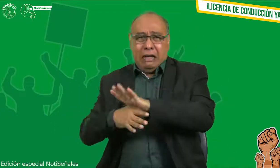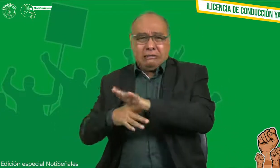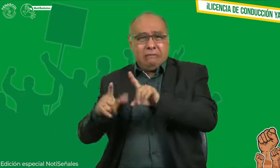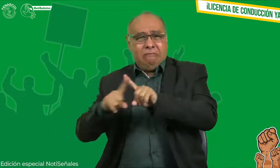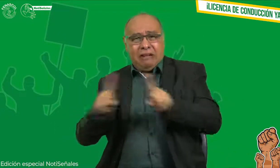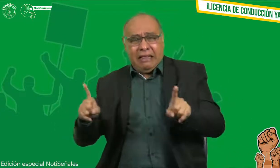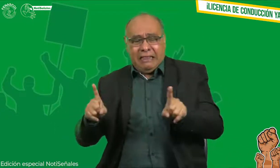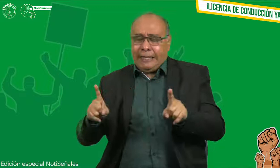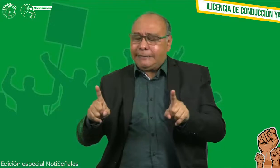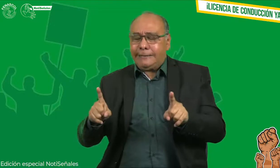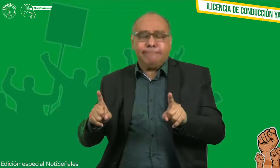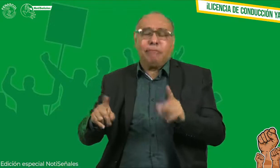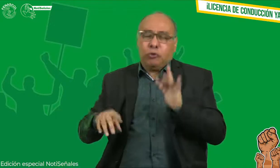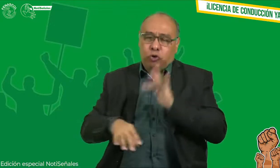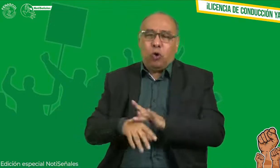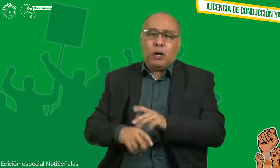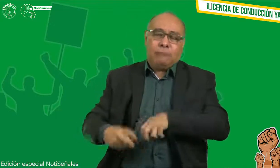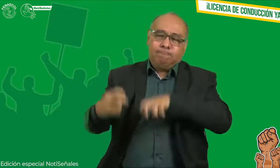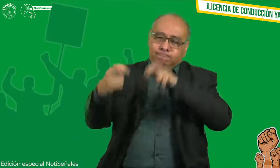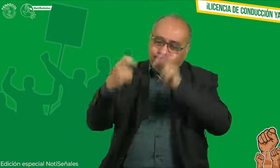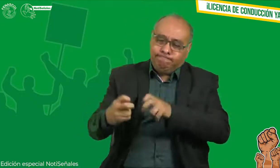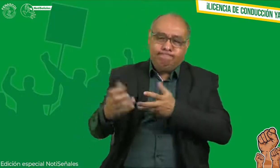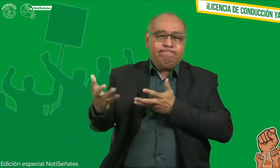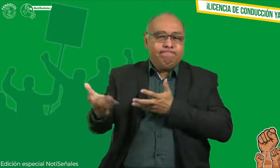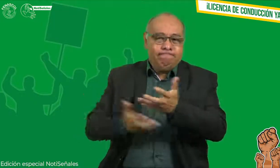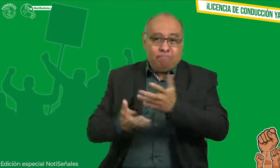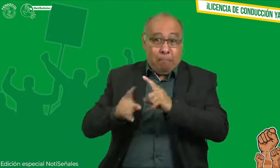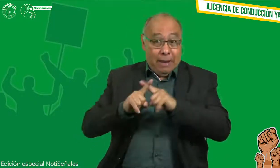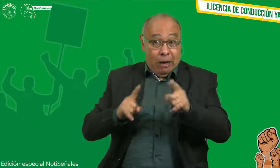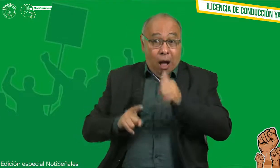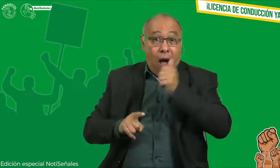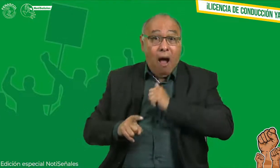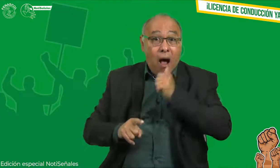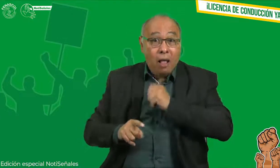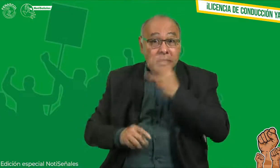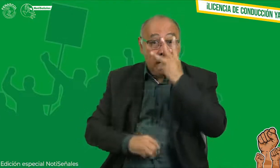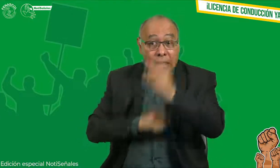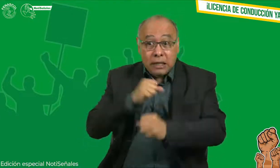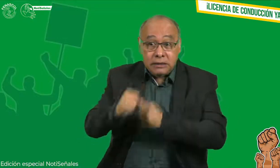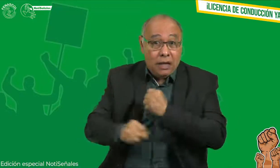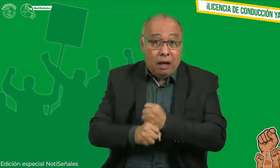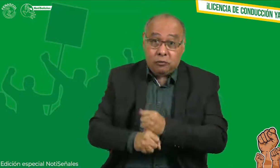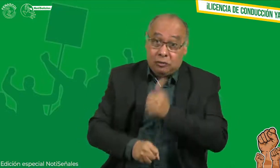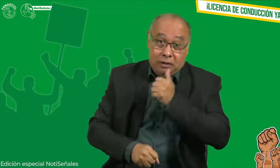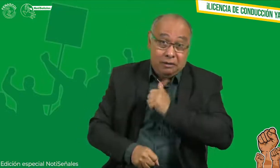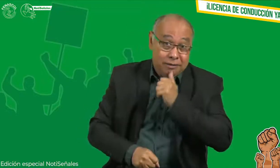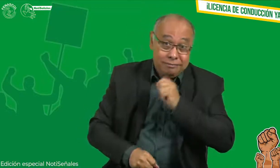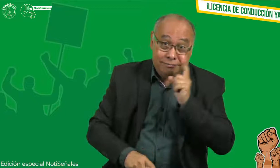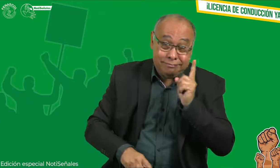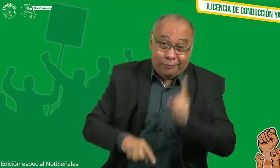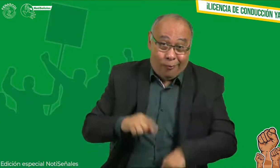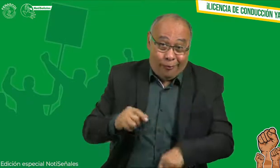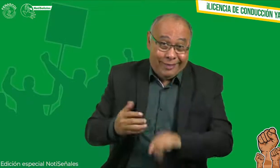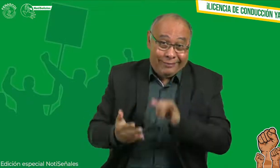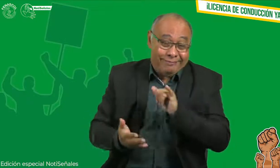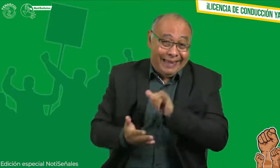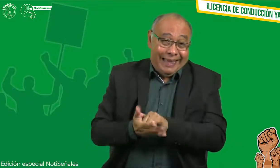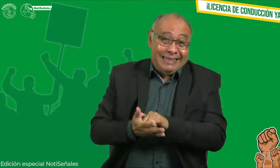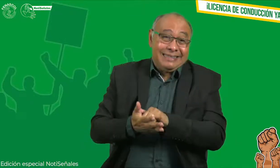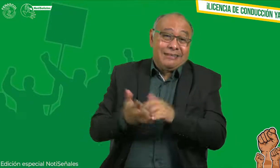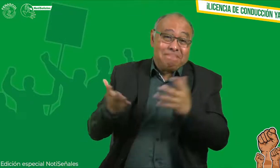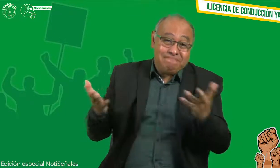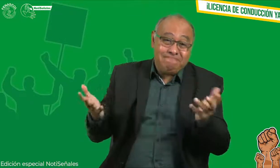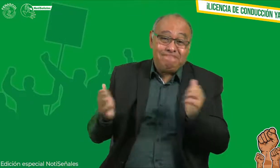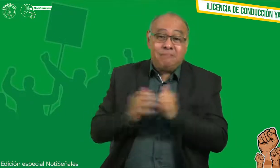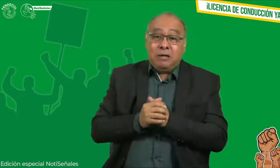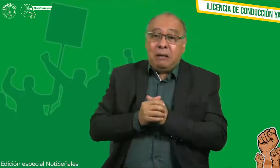privado, cuando es lo de uno, o cuando es un transporte público, uno va a tener ese mismo comportamiento vial. Y